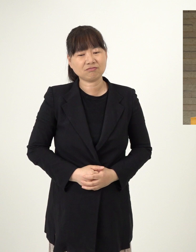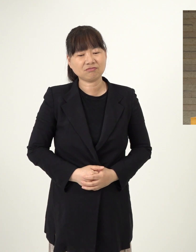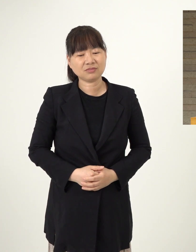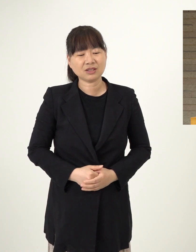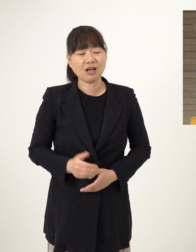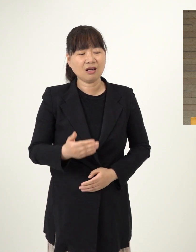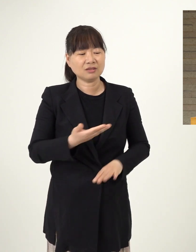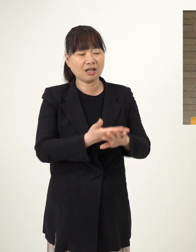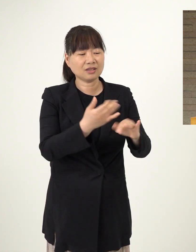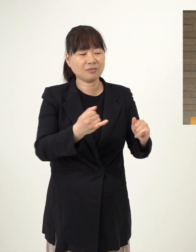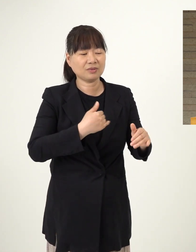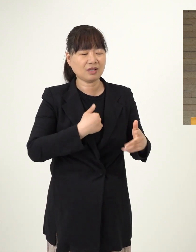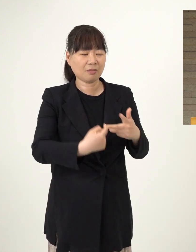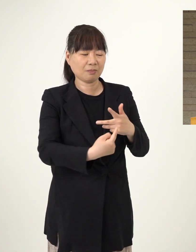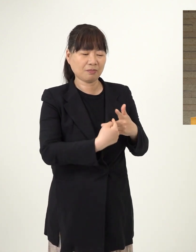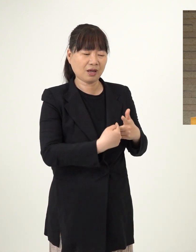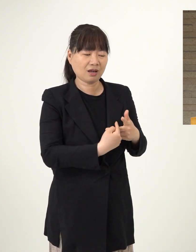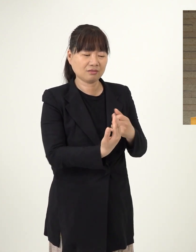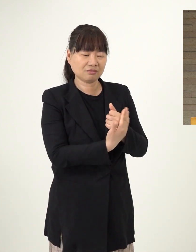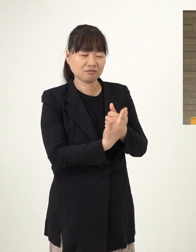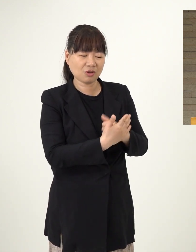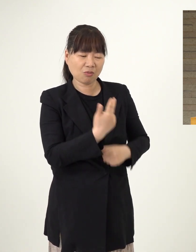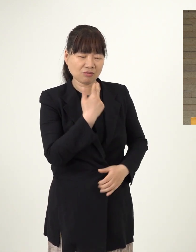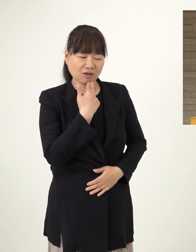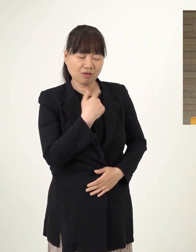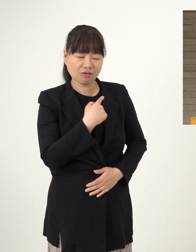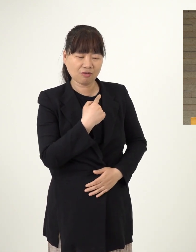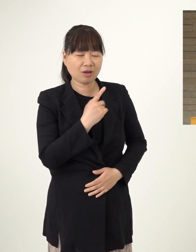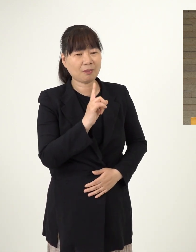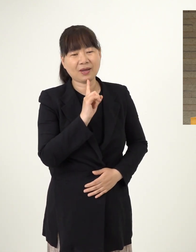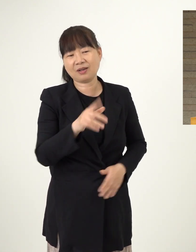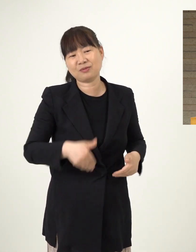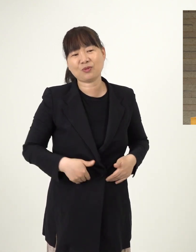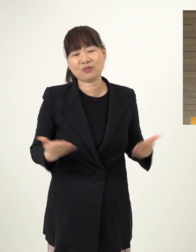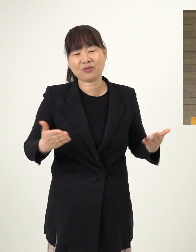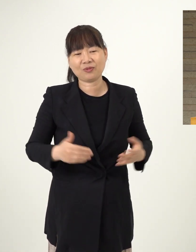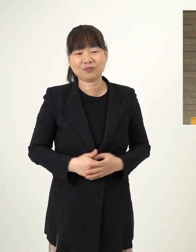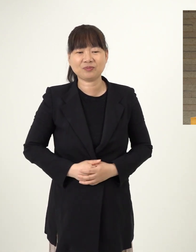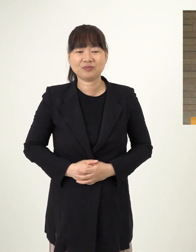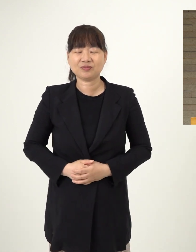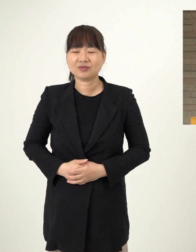이제 그 얘기를 잠시 후에 더 좀 진지하게 하겠습니다마는,